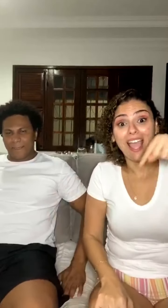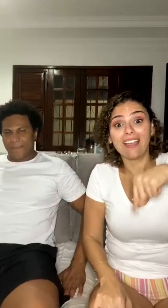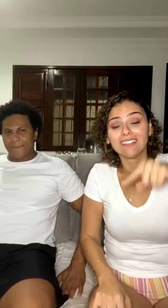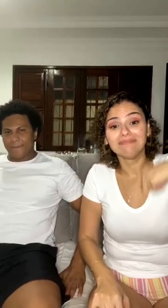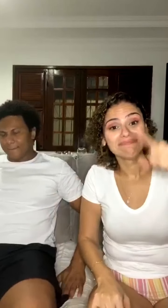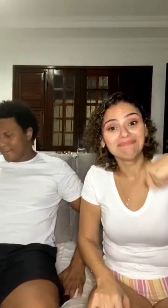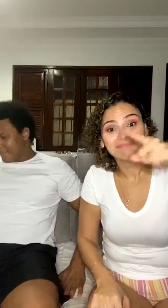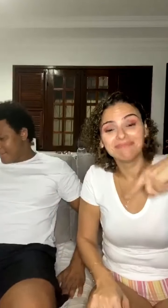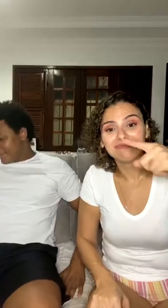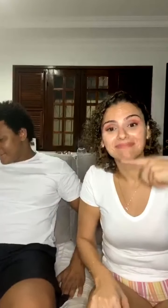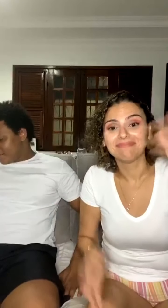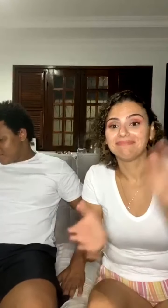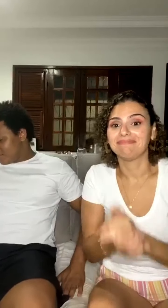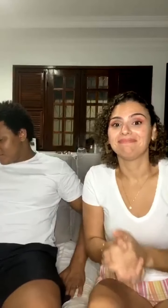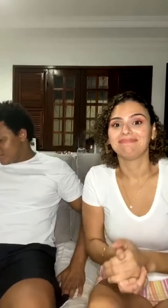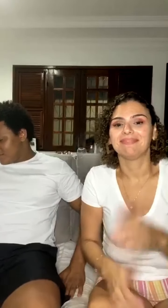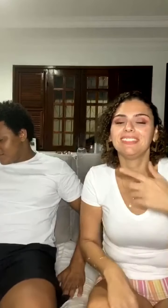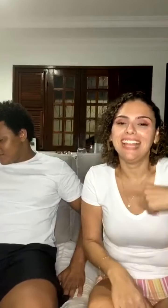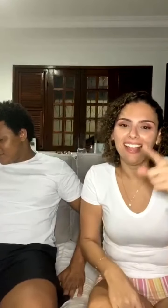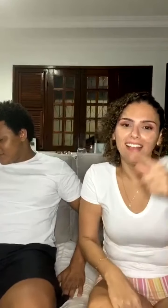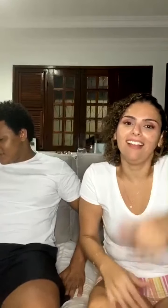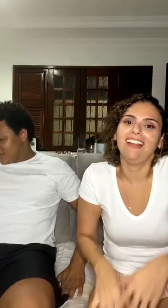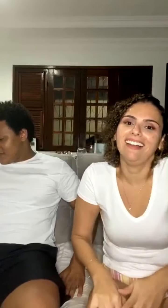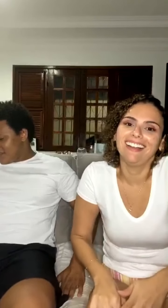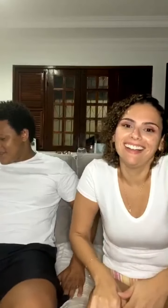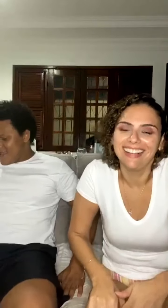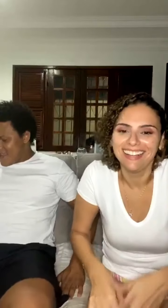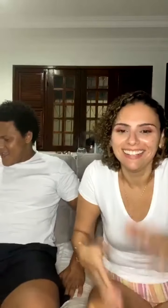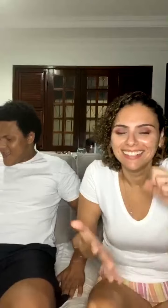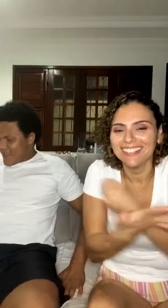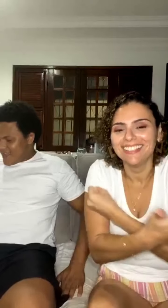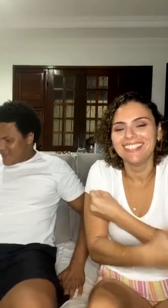apareço. Ah, é só com vocês. Puxa vida.